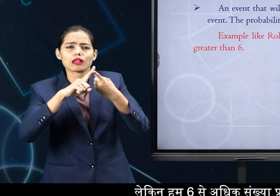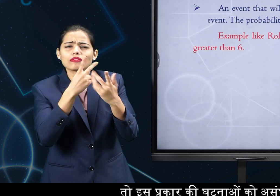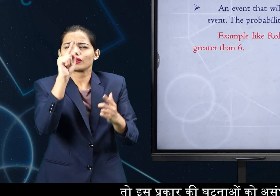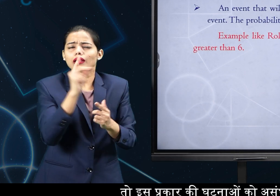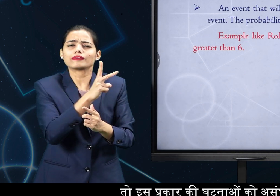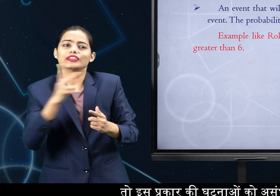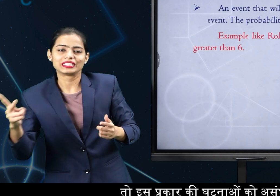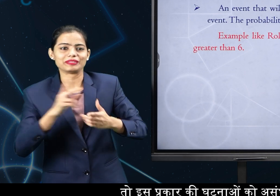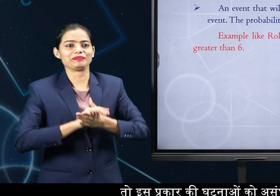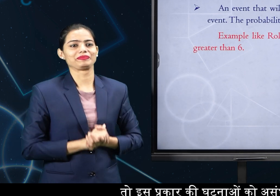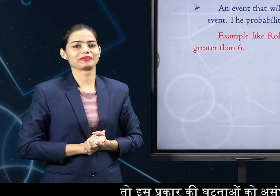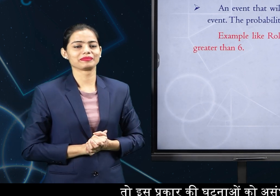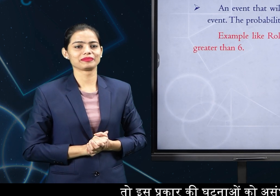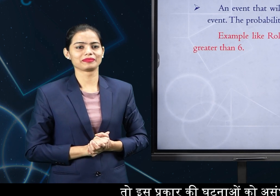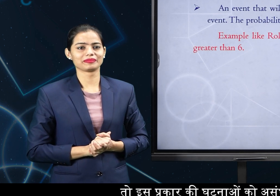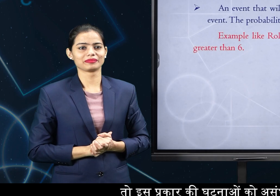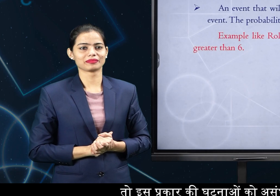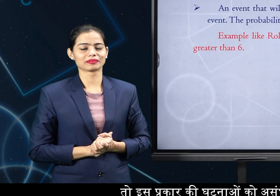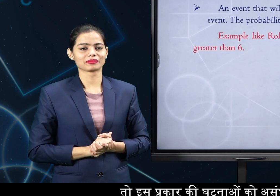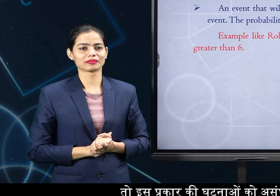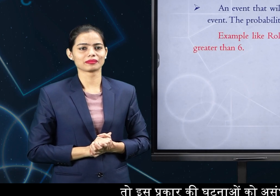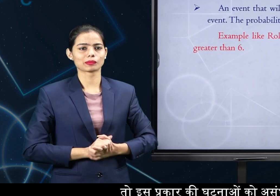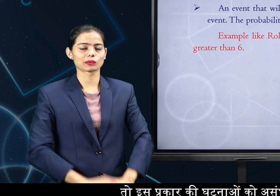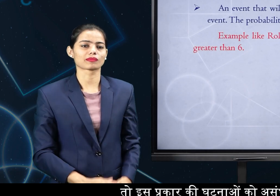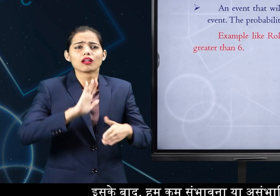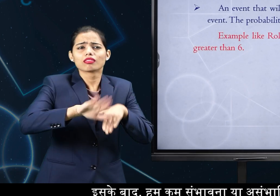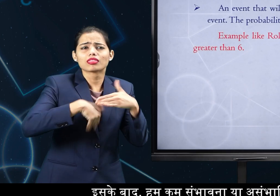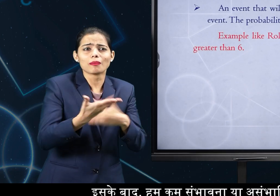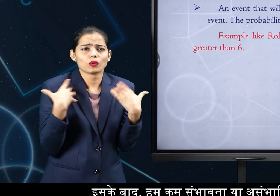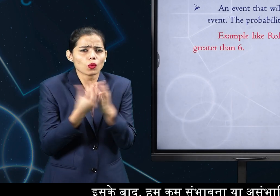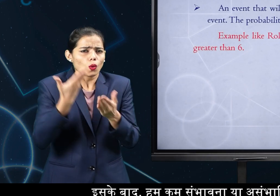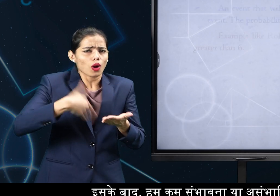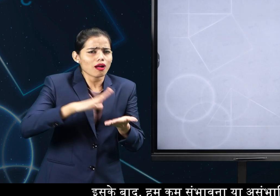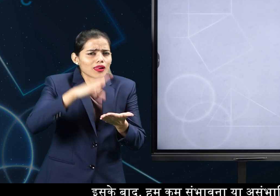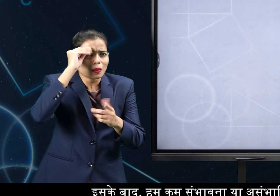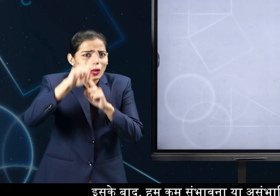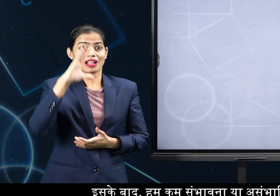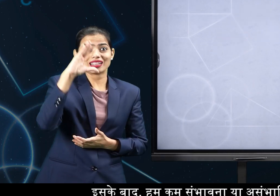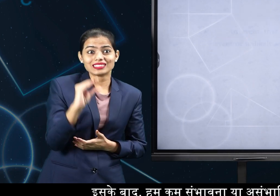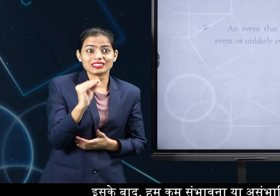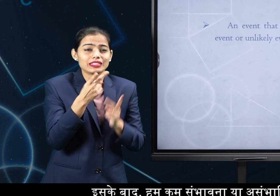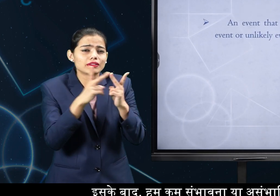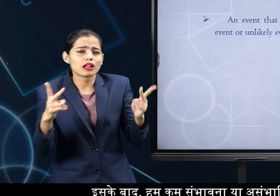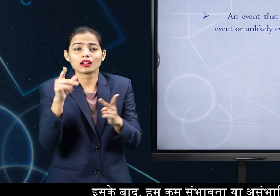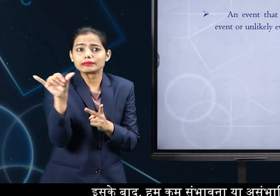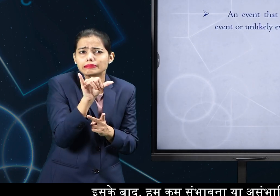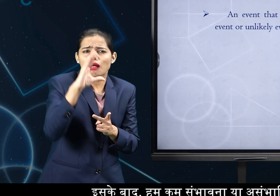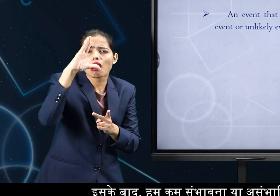तो इस प्रकार की घटनाओं को असंभव घटना कहा जाता है। इसके बाद हम कम संभावना या असंभावित घटनाओं के